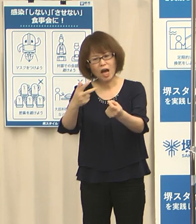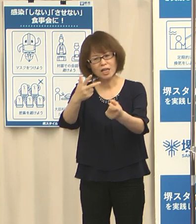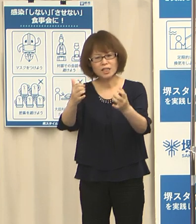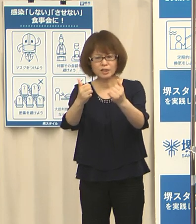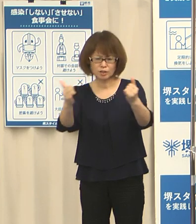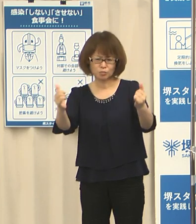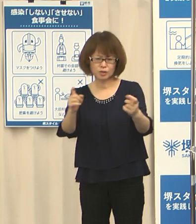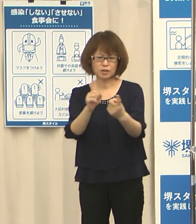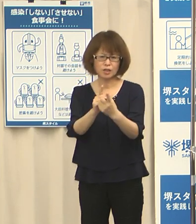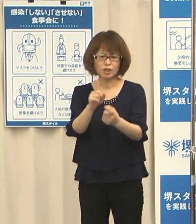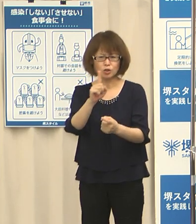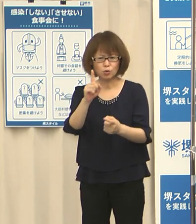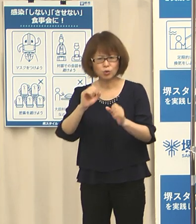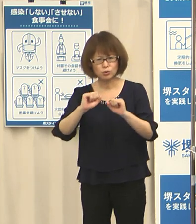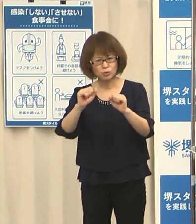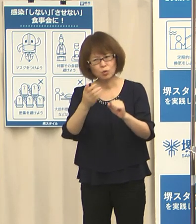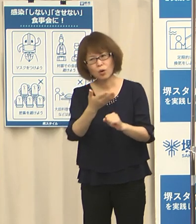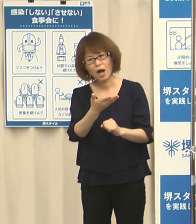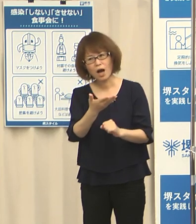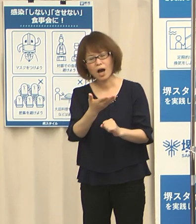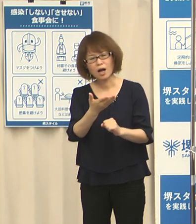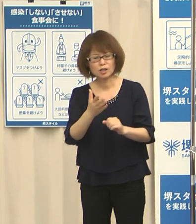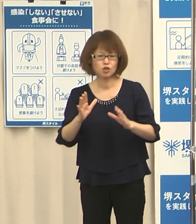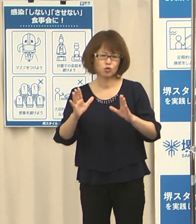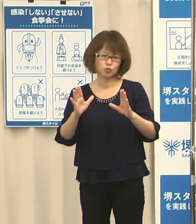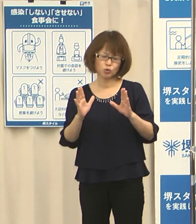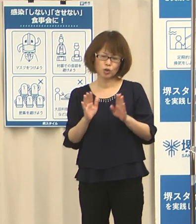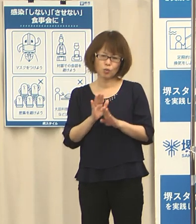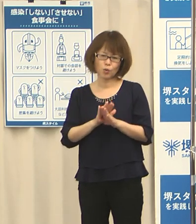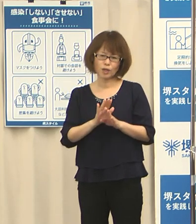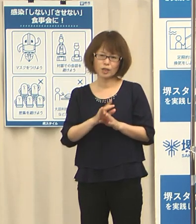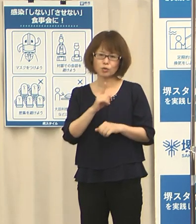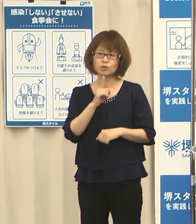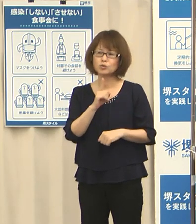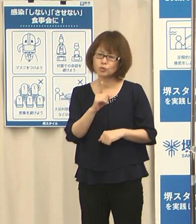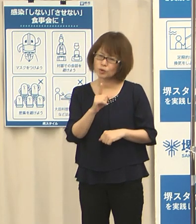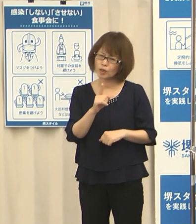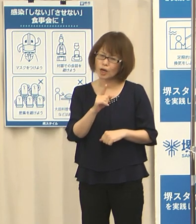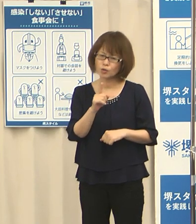少し、その受け止め方というのがそれぞれある